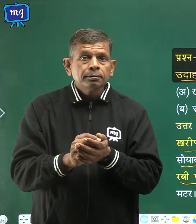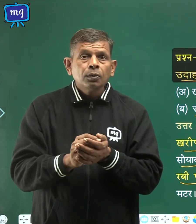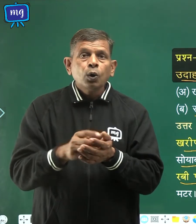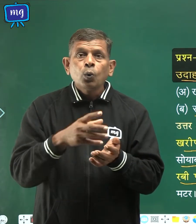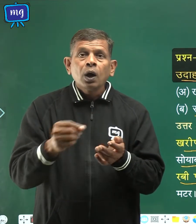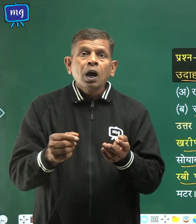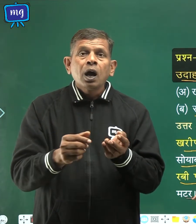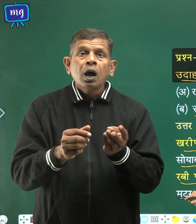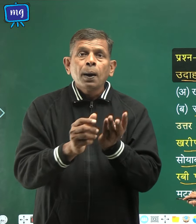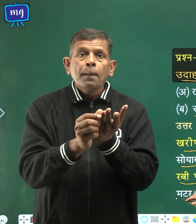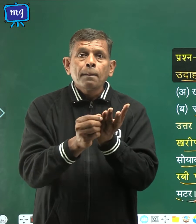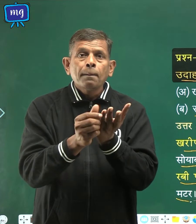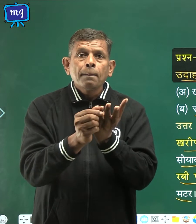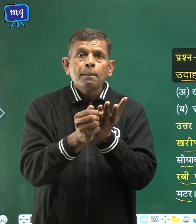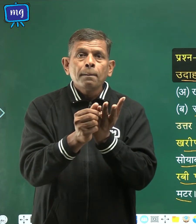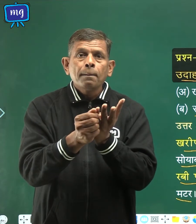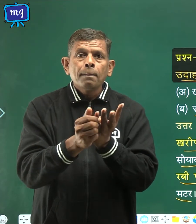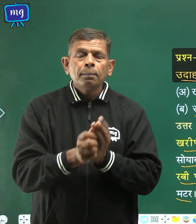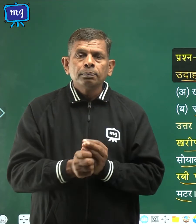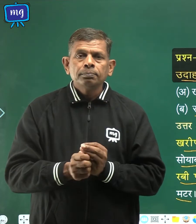व मटर।